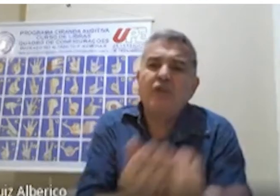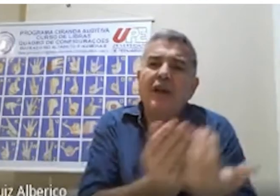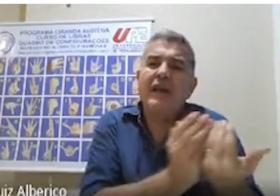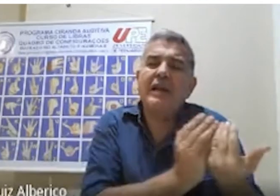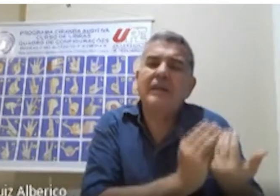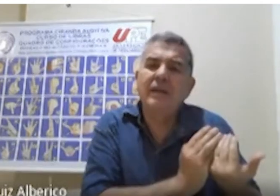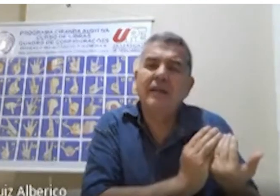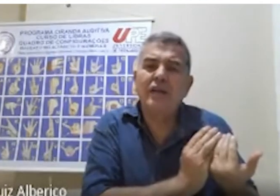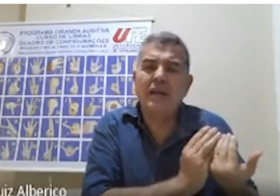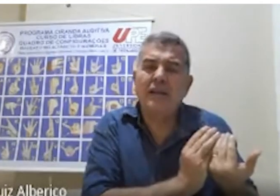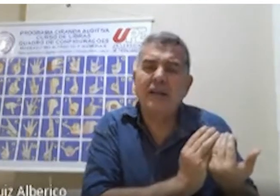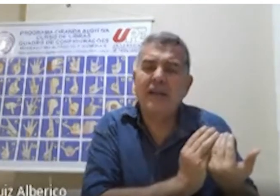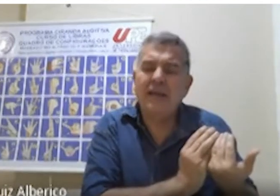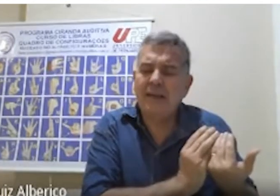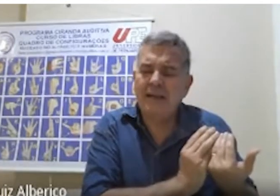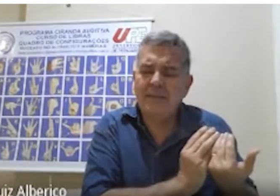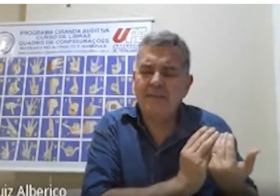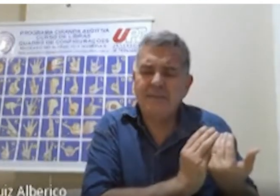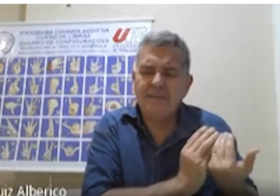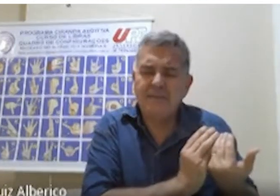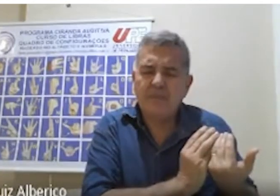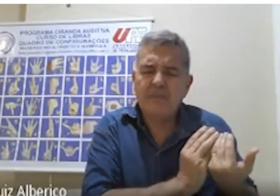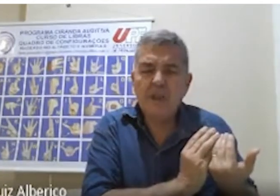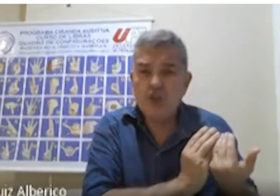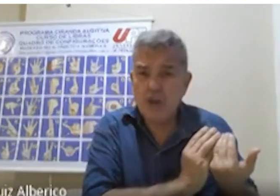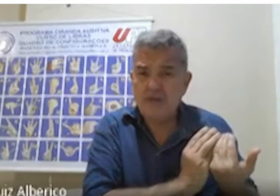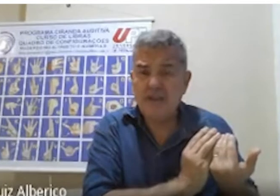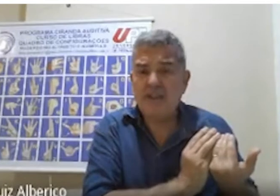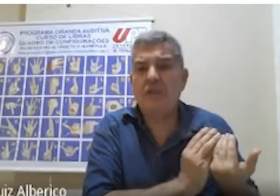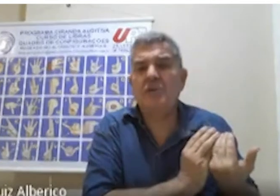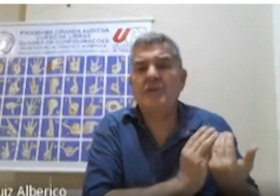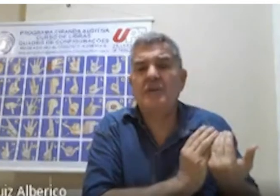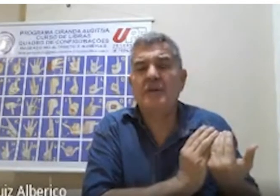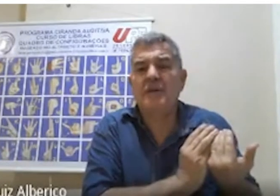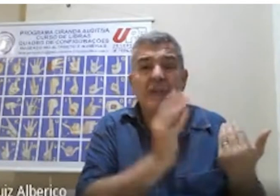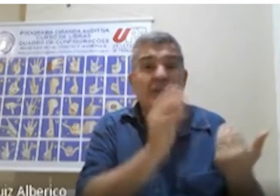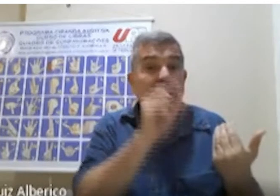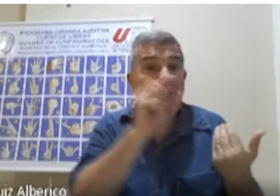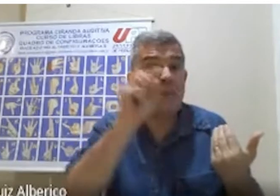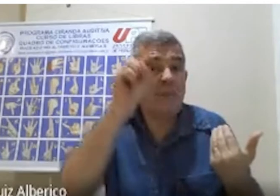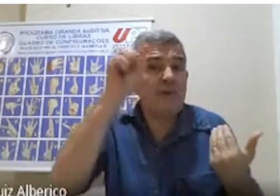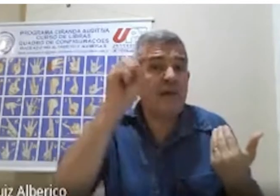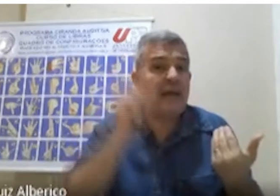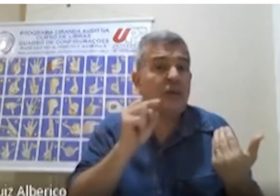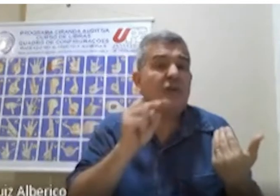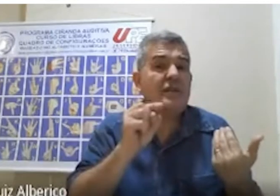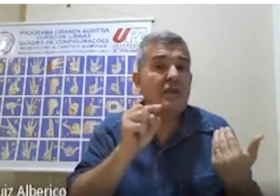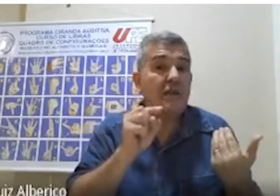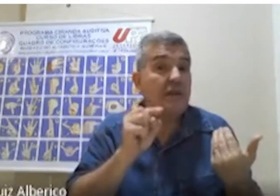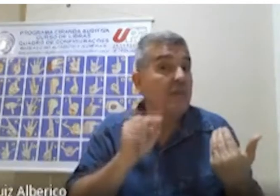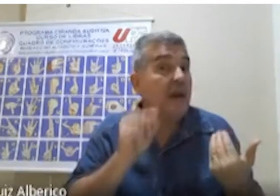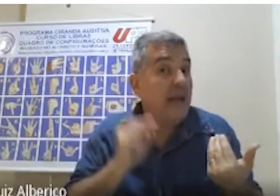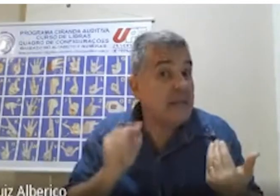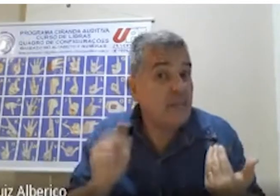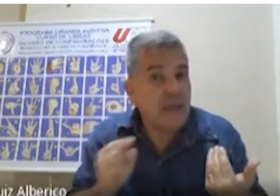eu ainda há pouco falei da história infantil, mas lá no primeiro slide eu